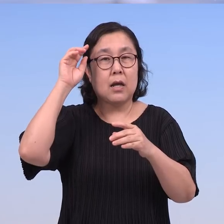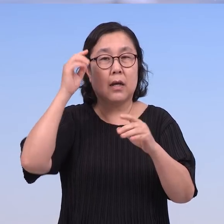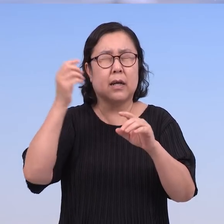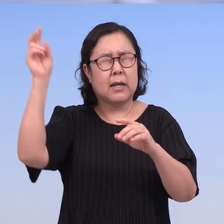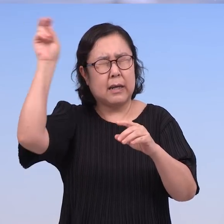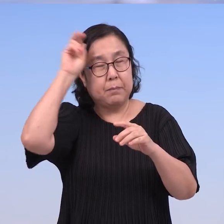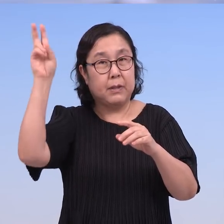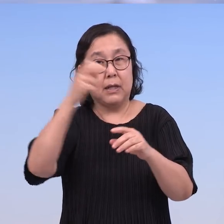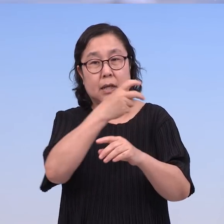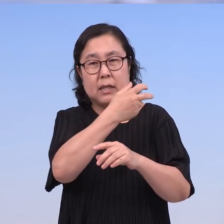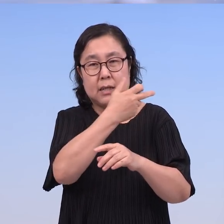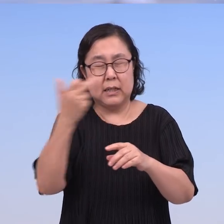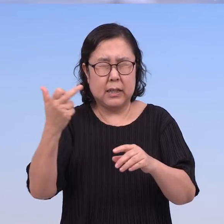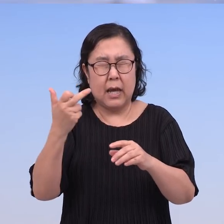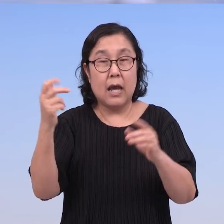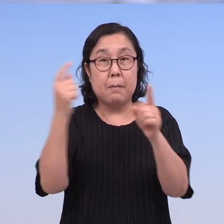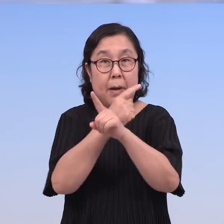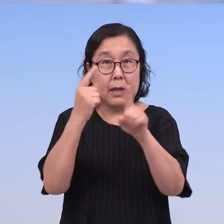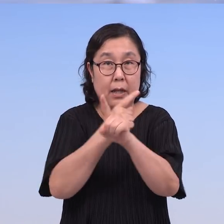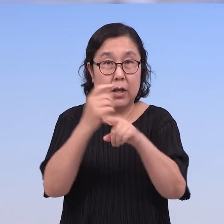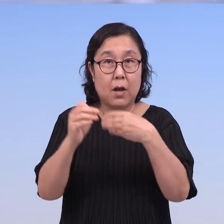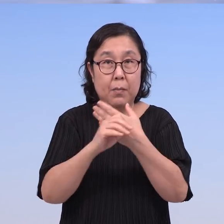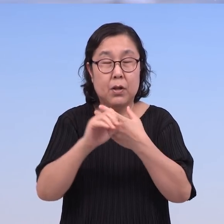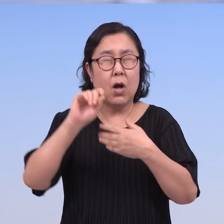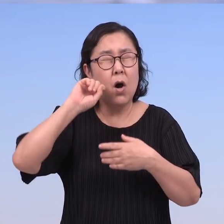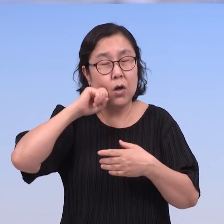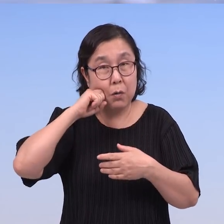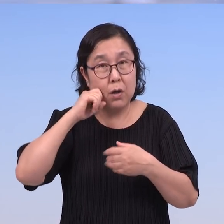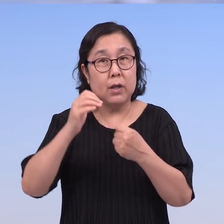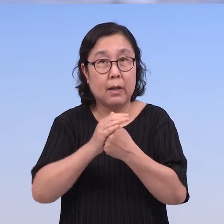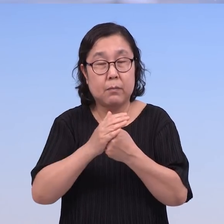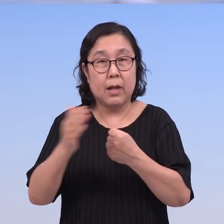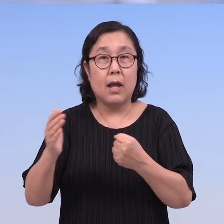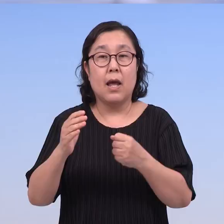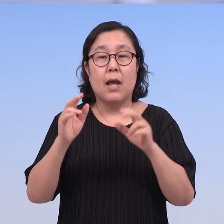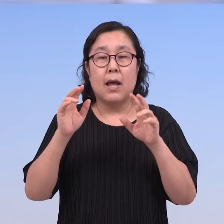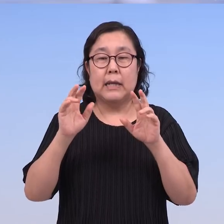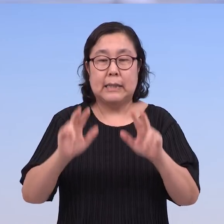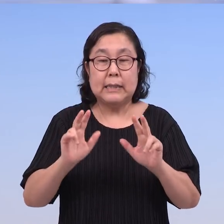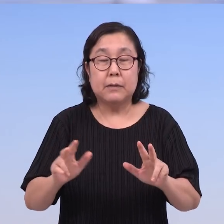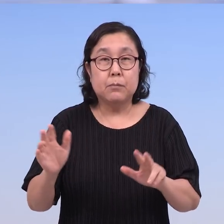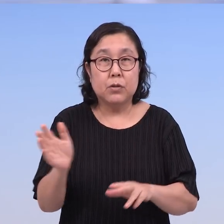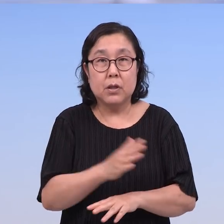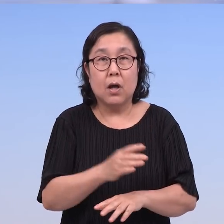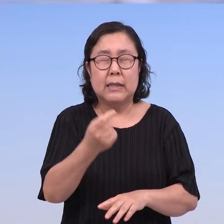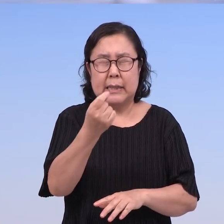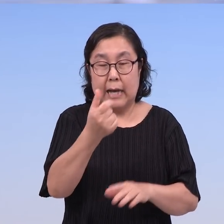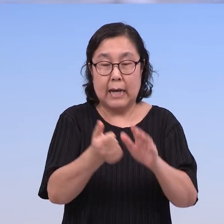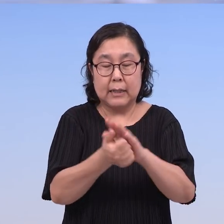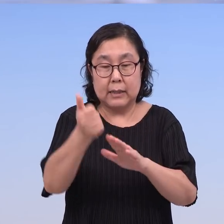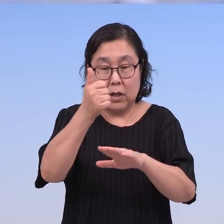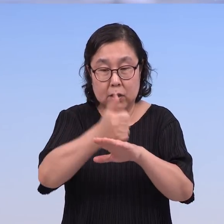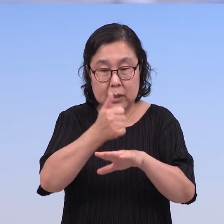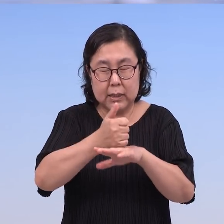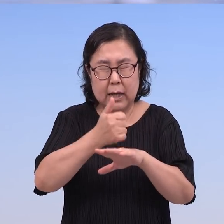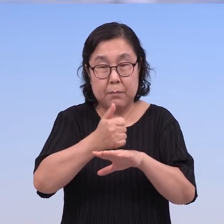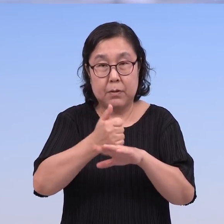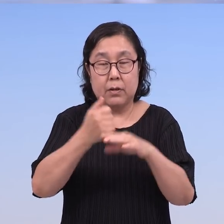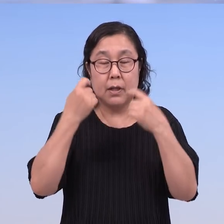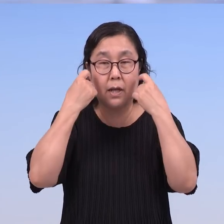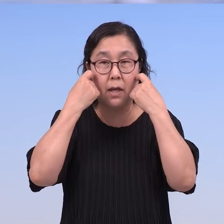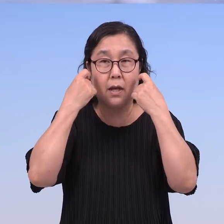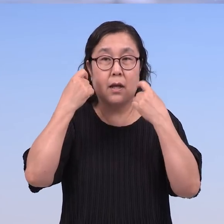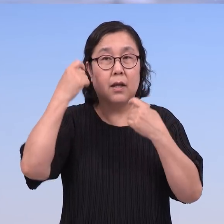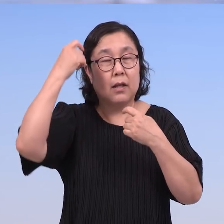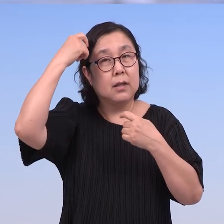찢어지죠. 그러니까요, 오늘부터 작은 성취감을 누리셔야 돼요, 신앙적으로. 그러고 보면 여러분들이 지금